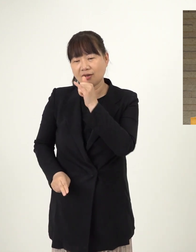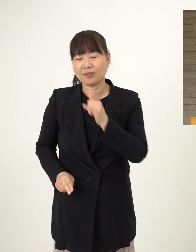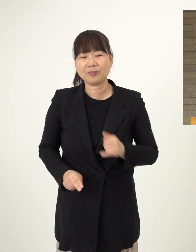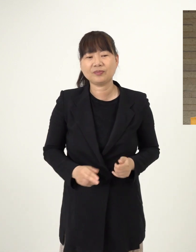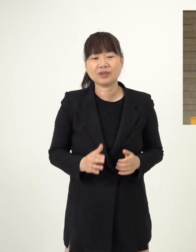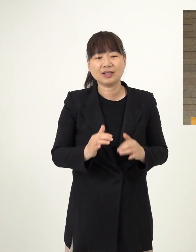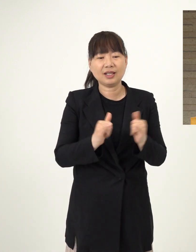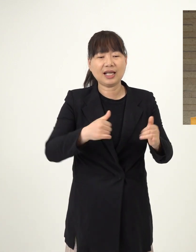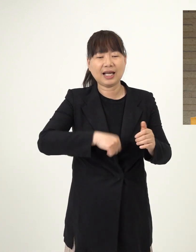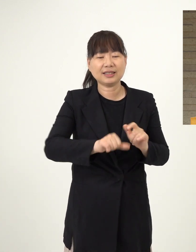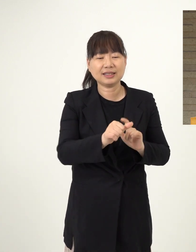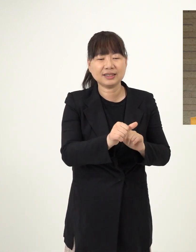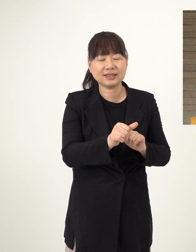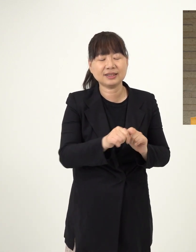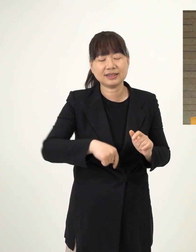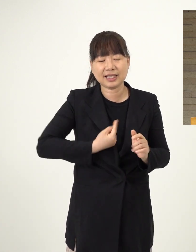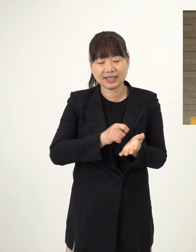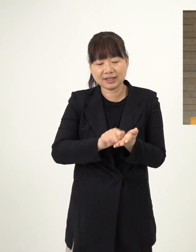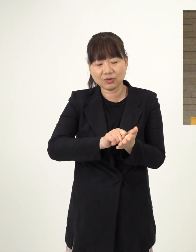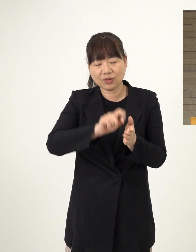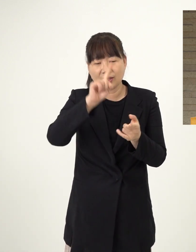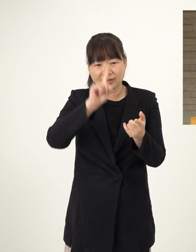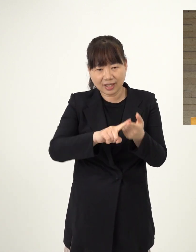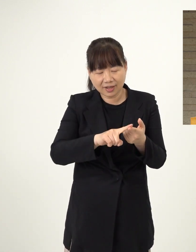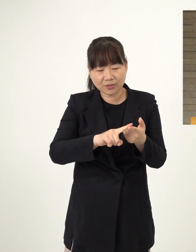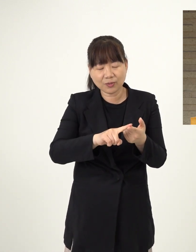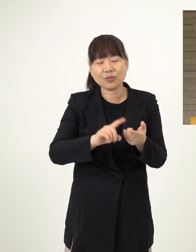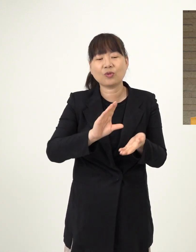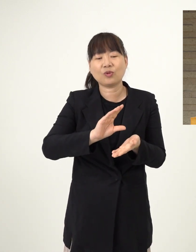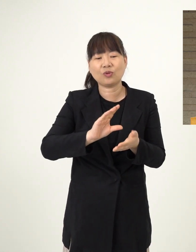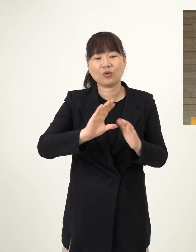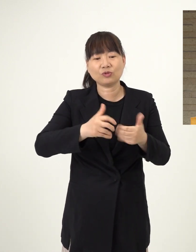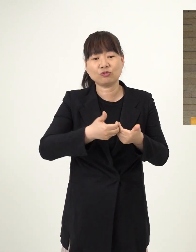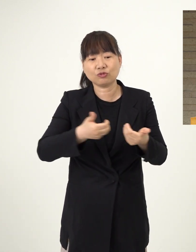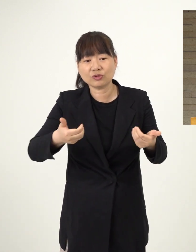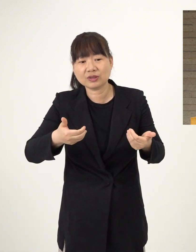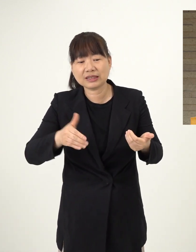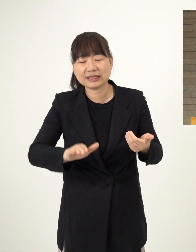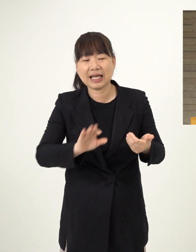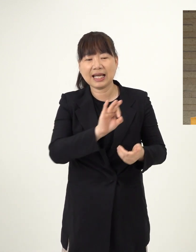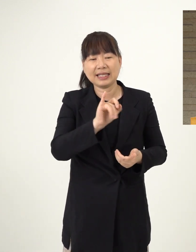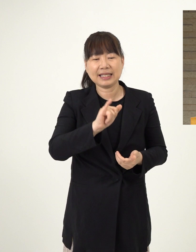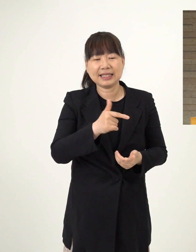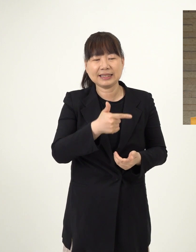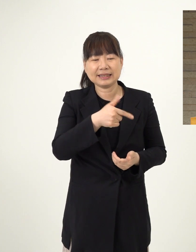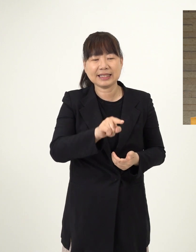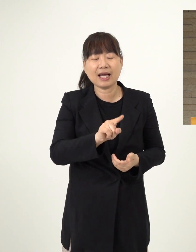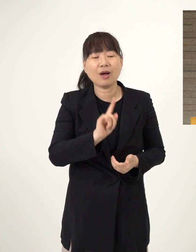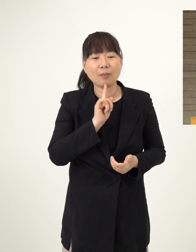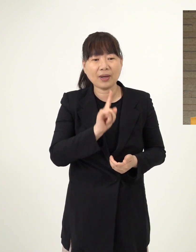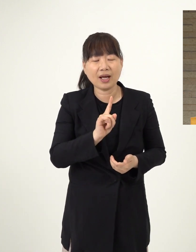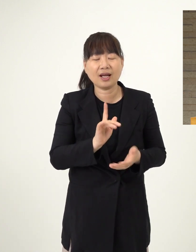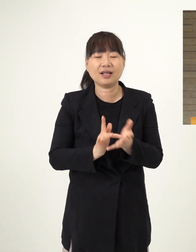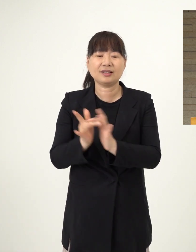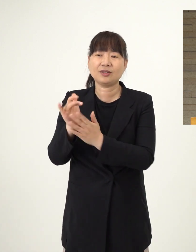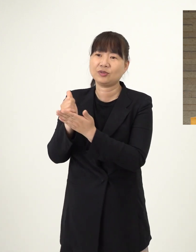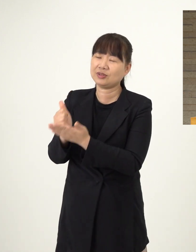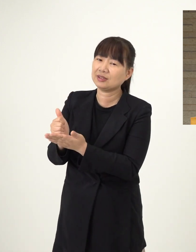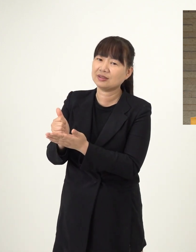인자는 자기에 대하여 기록된 대로 가거니와. 여러분, 여기 인자라는 말은